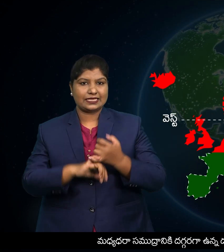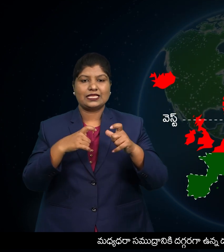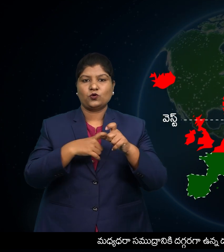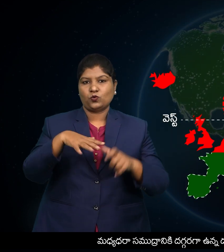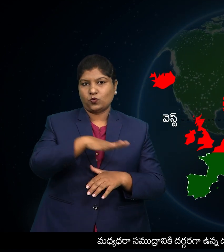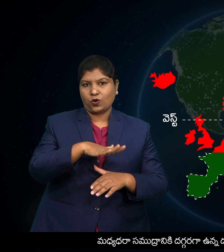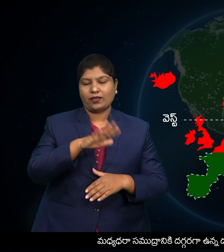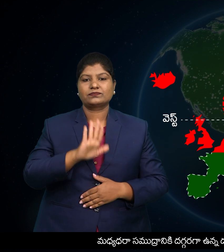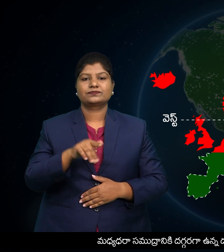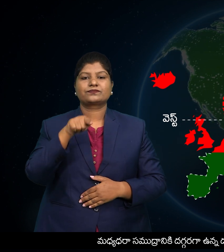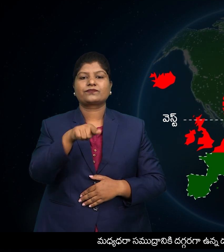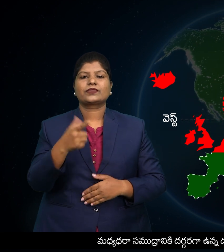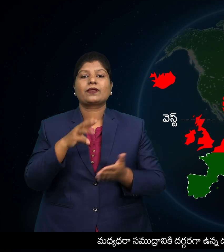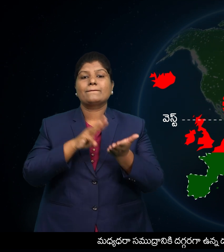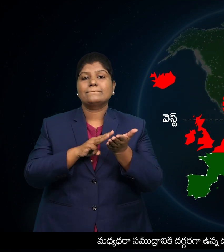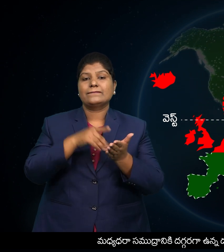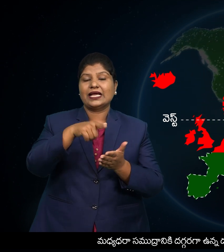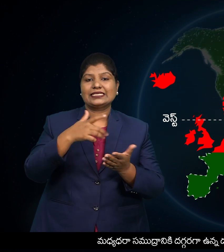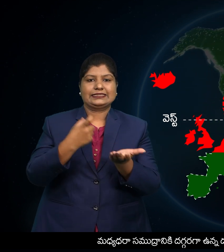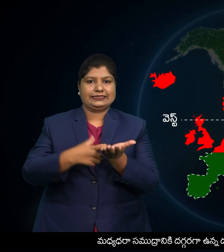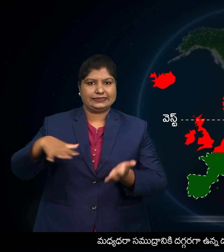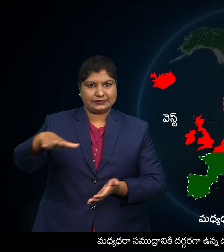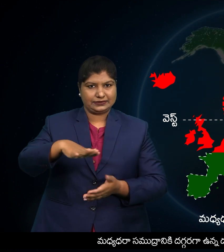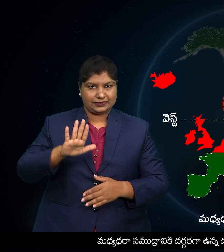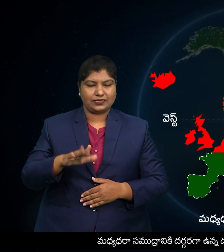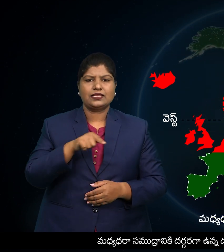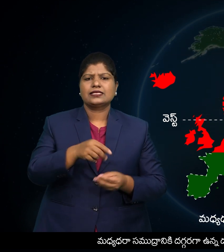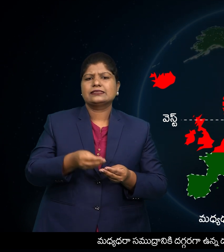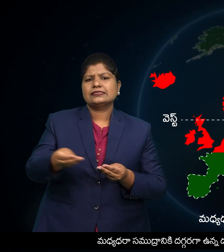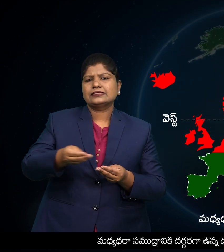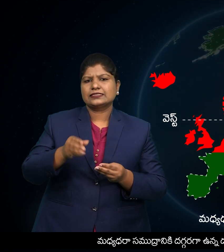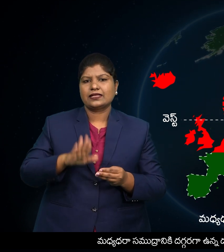మధ్యధరా సముద్రానికి దగ్గరగా ఉన్న దక్షిణ యూరప్ను మధ్యధరా ప్రాంతంగా పిలుస్తారు.